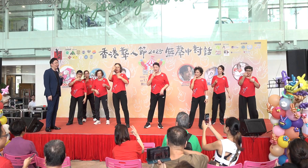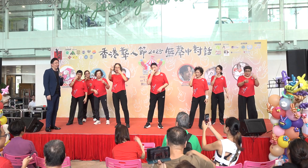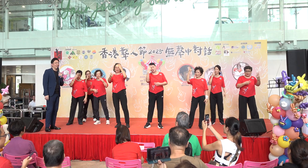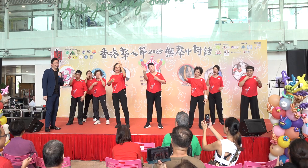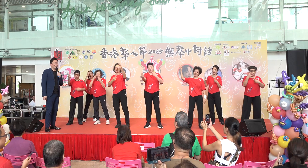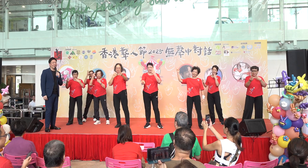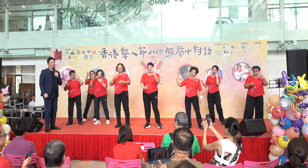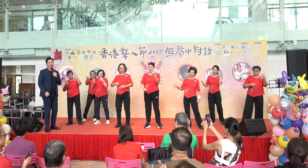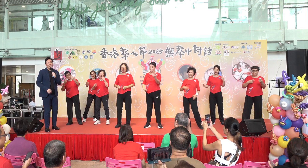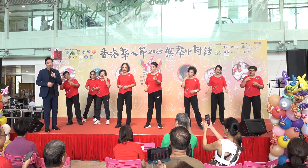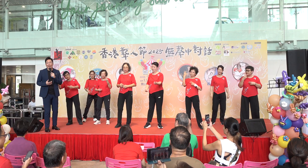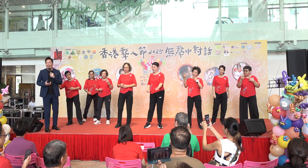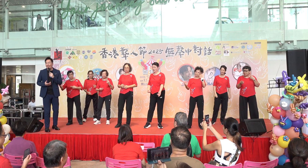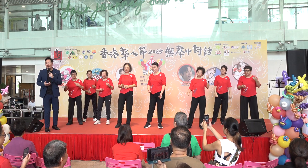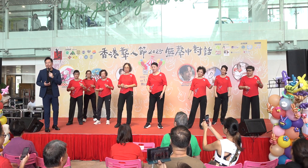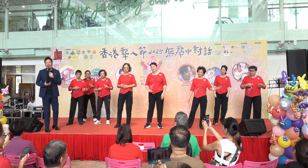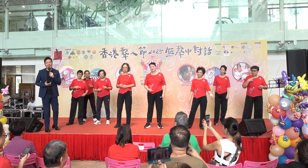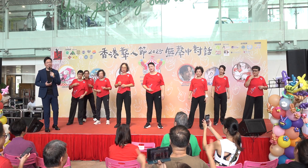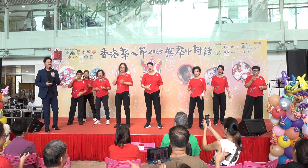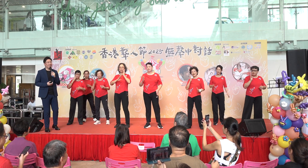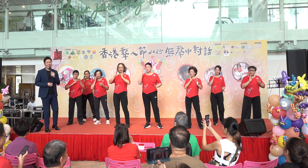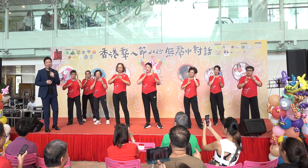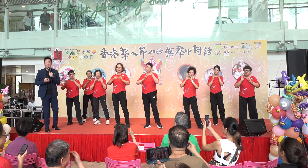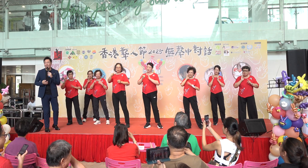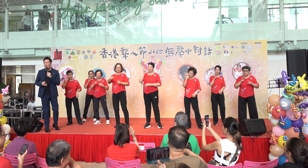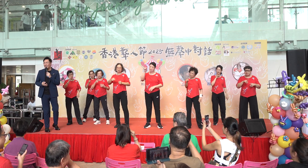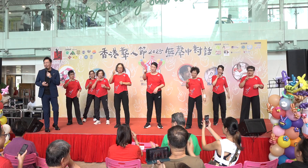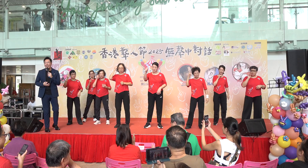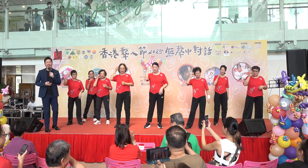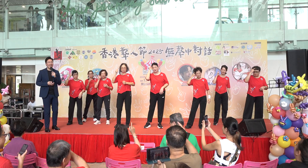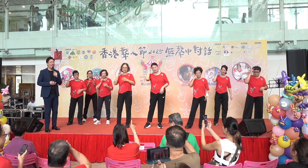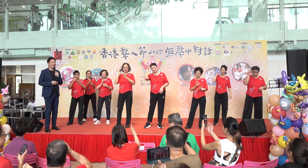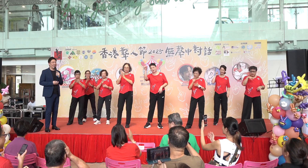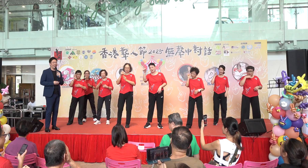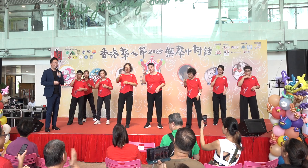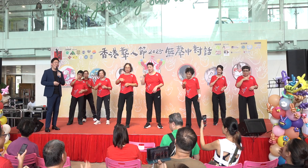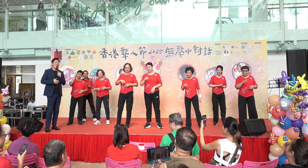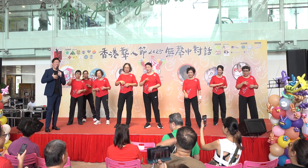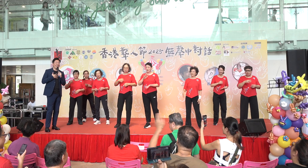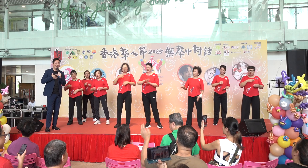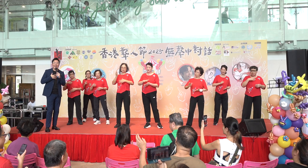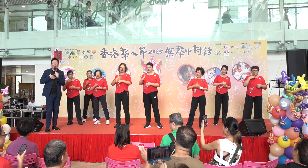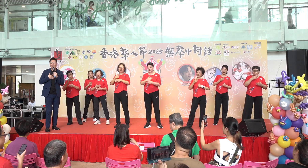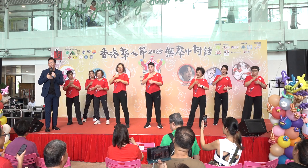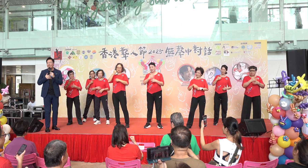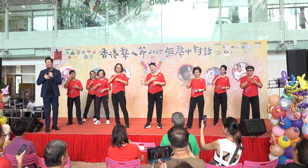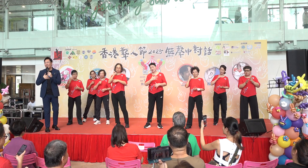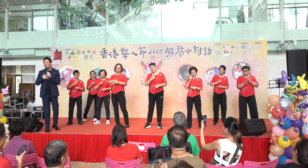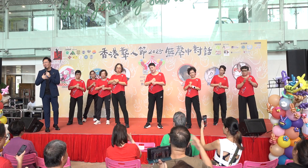氣。凡人啲皆因你，天天地皆因你，為你甘心作